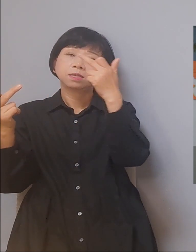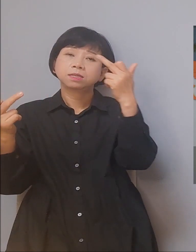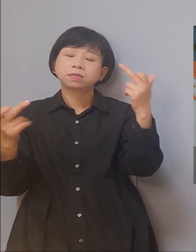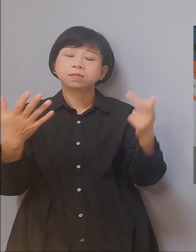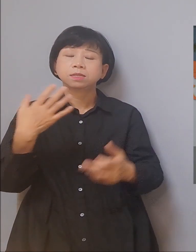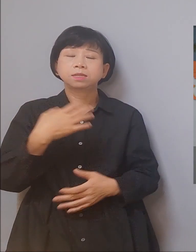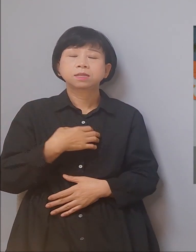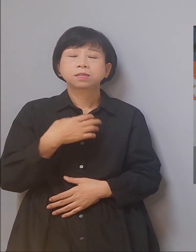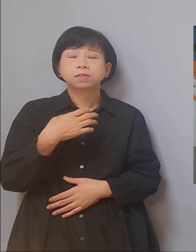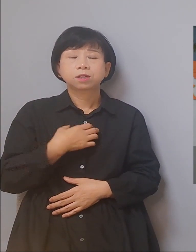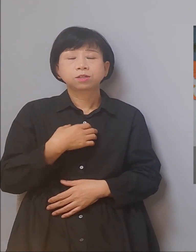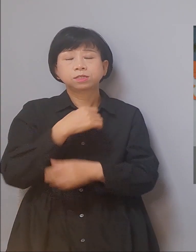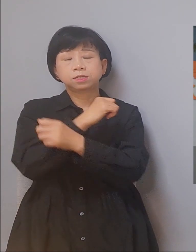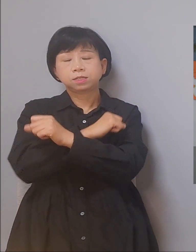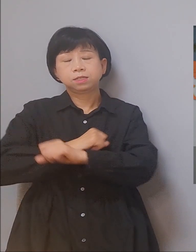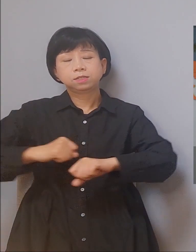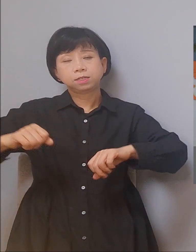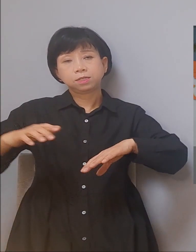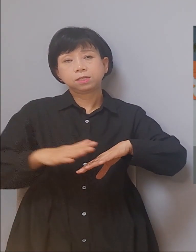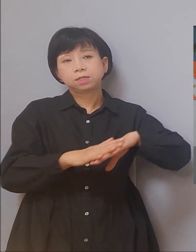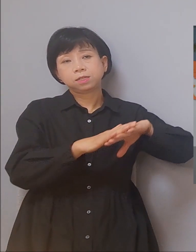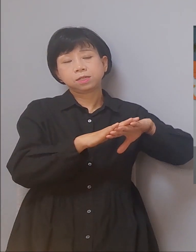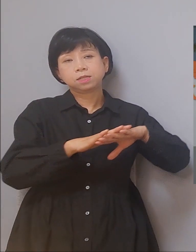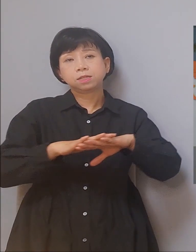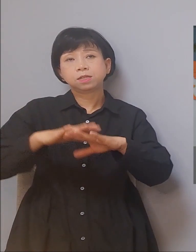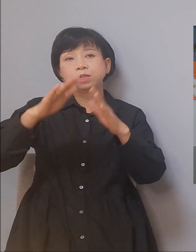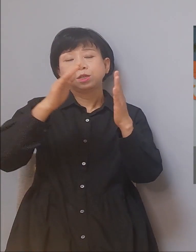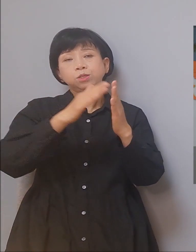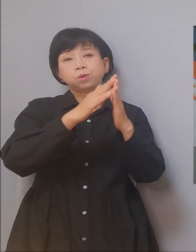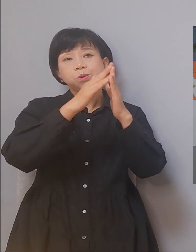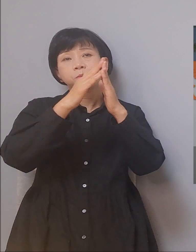산이 거친 들이